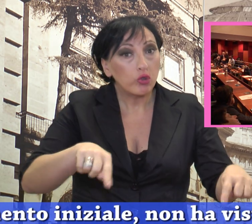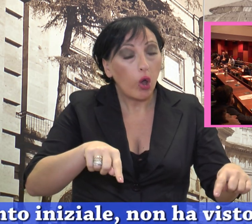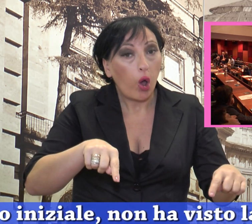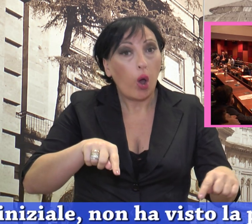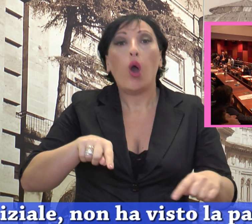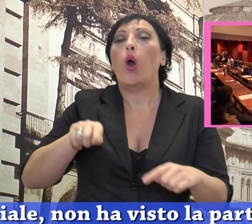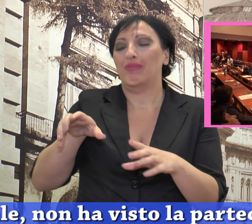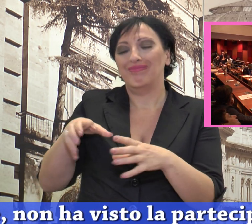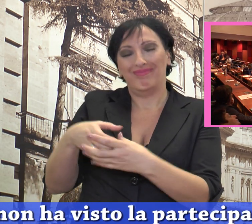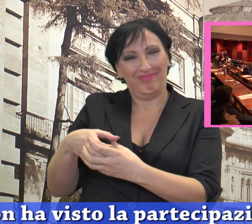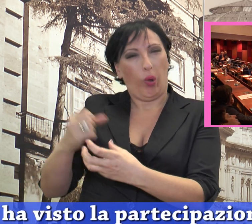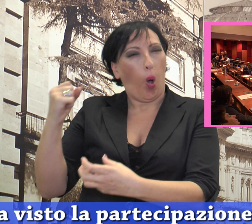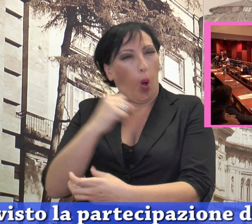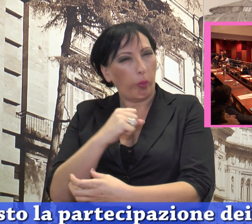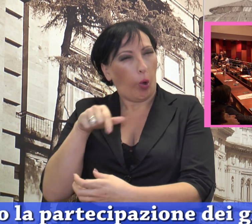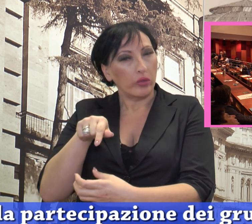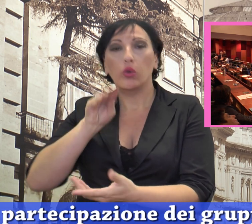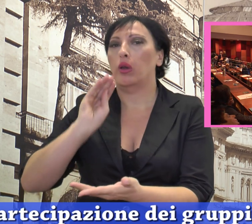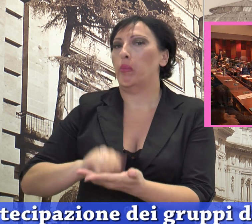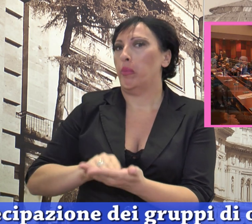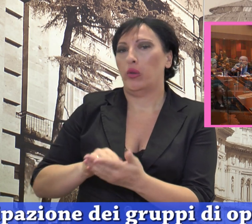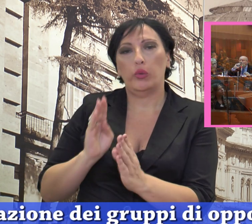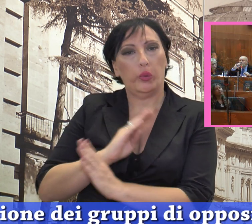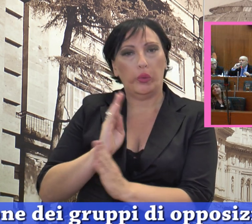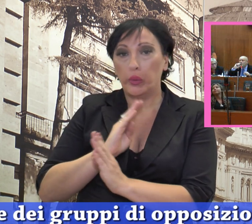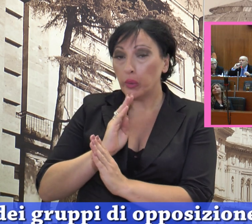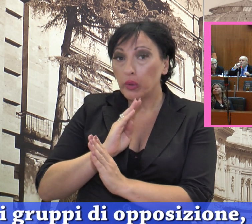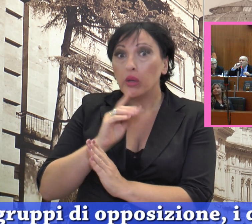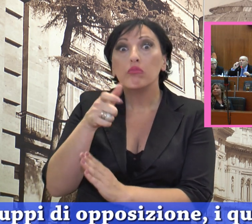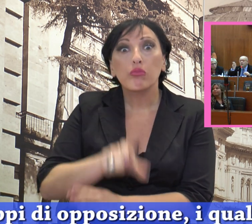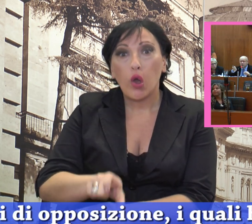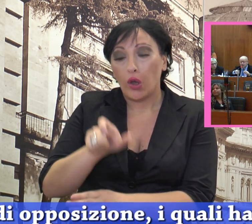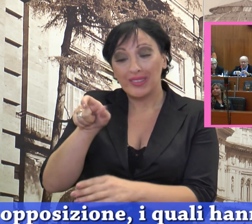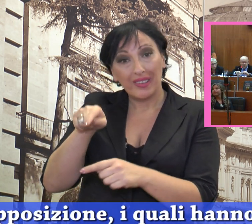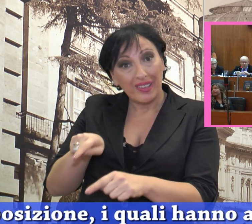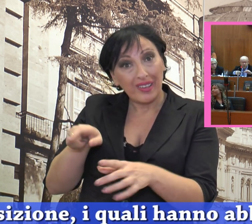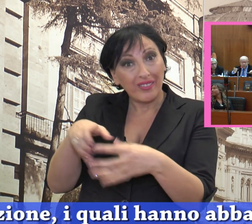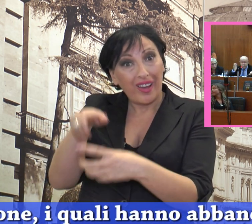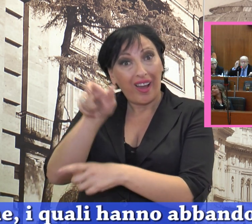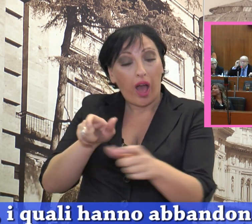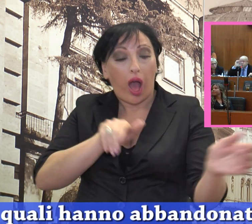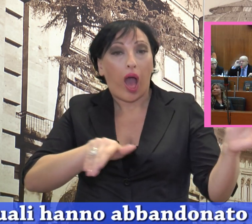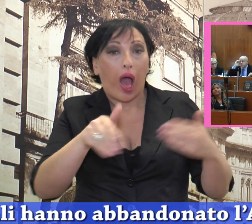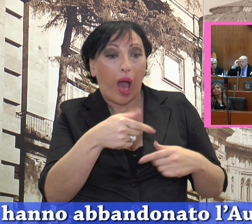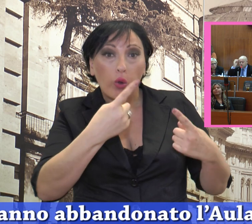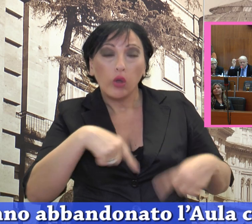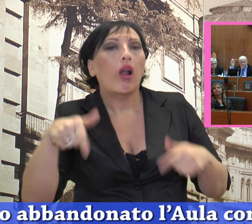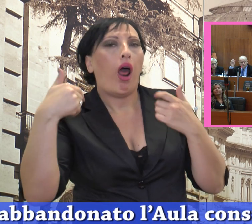la partecipazione dei gruppi di opposizione, i quali hanno abbandonato l'aula consiliare